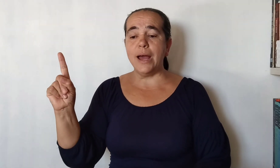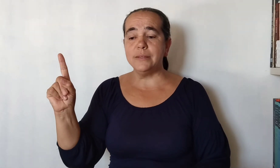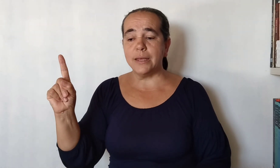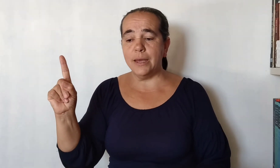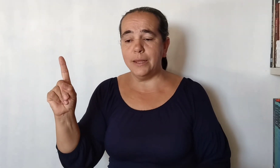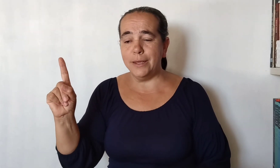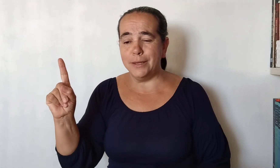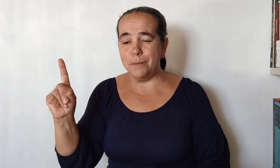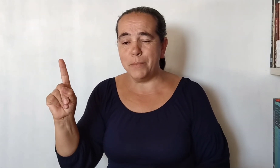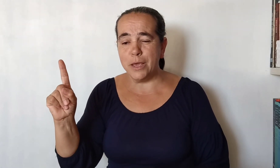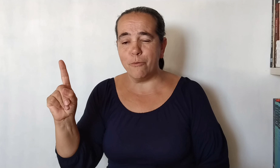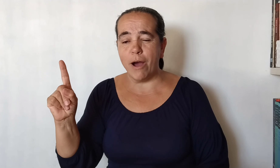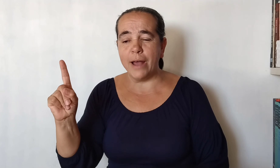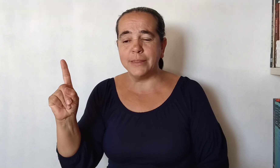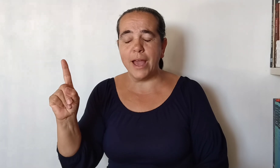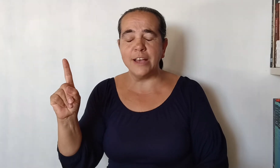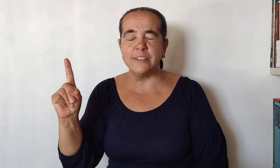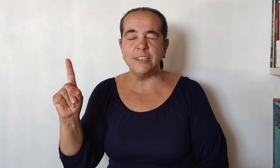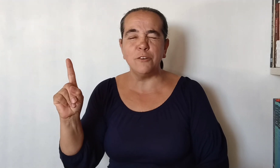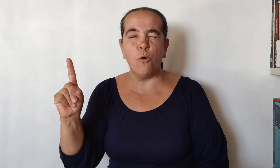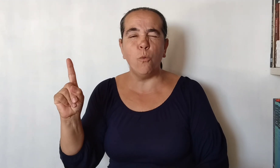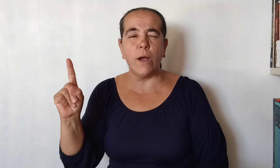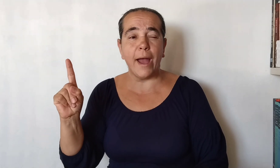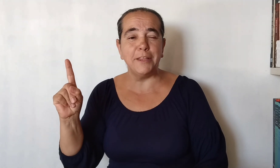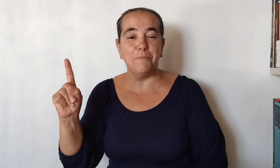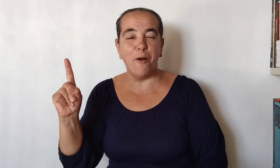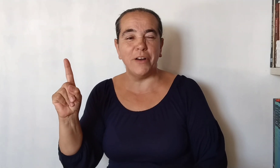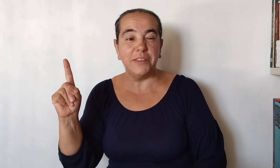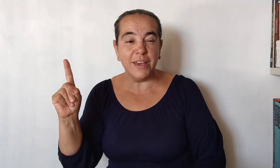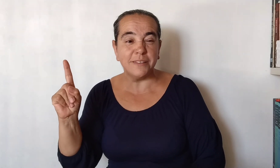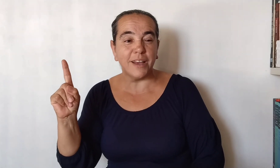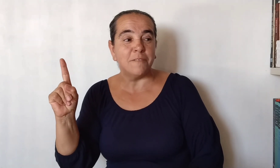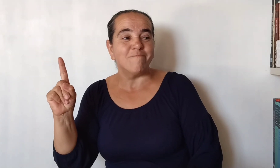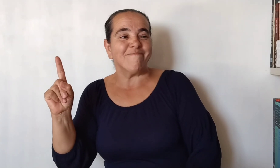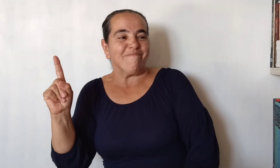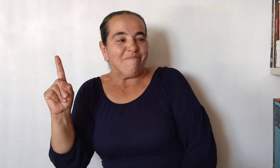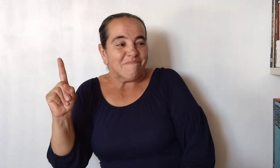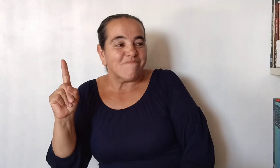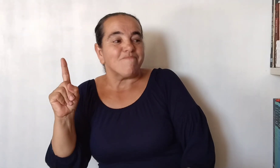traz aquele inimigo até assim com cara de malvadeza.